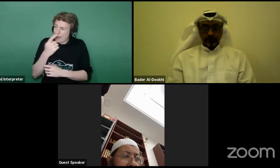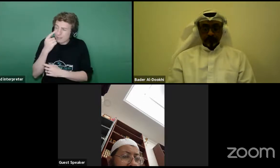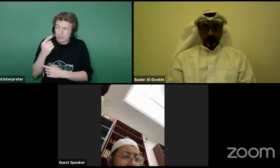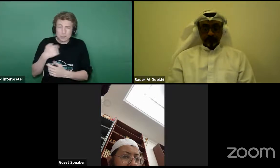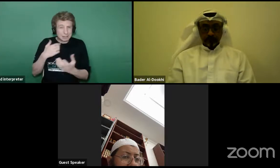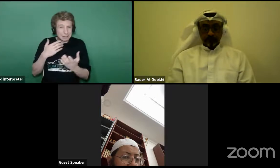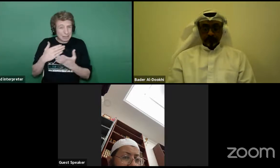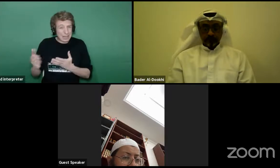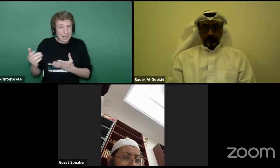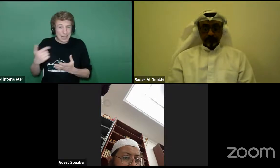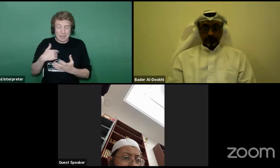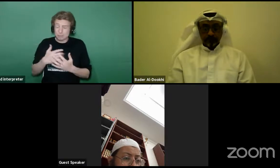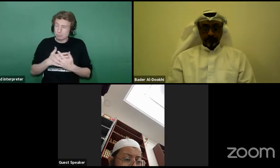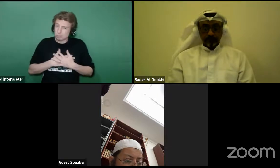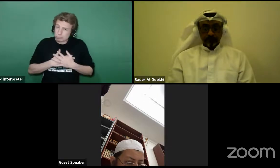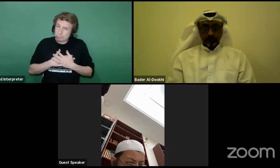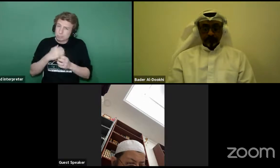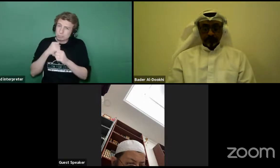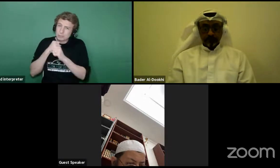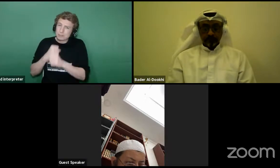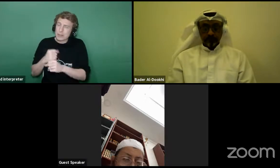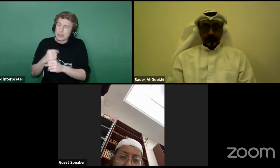faith. نعم شيخنا.